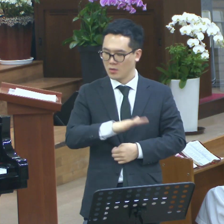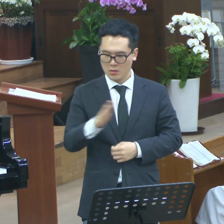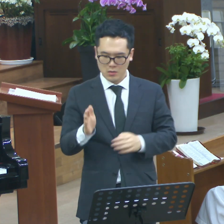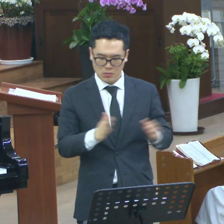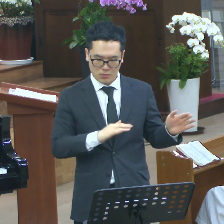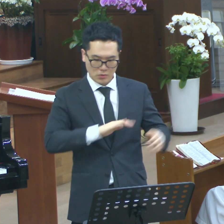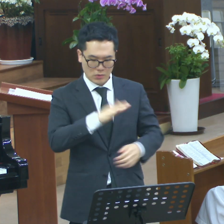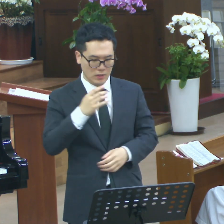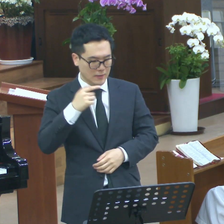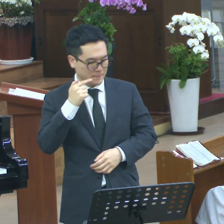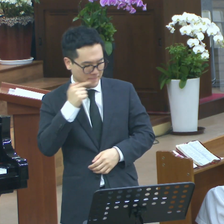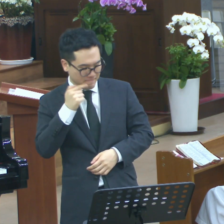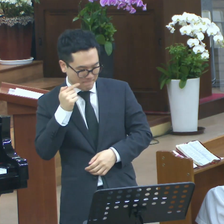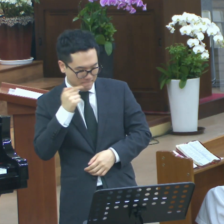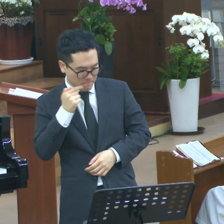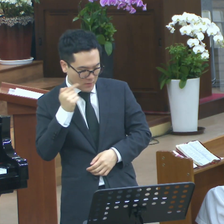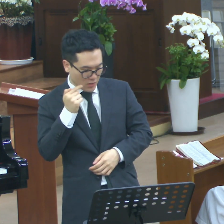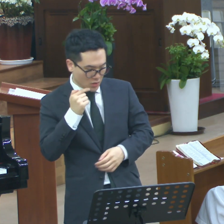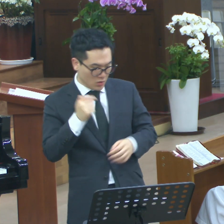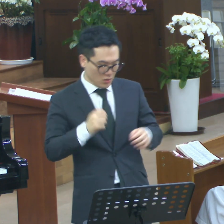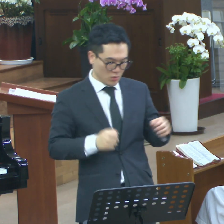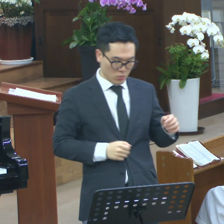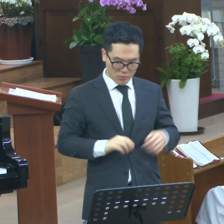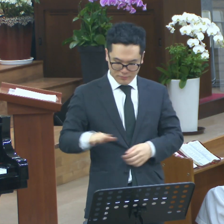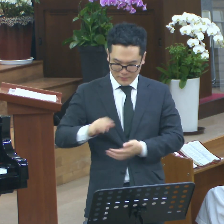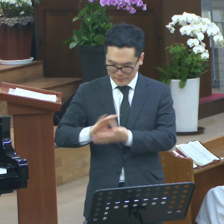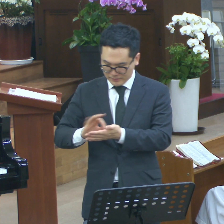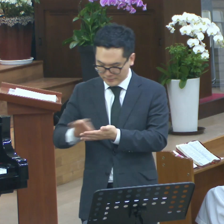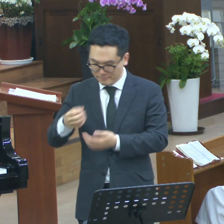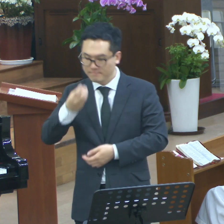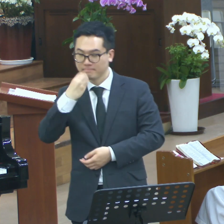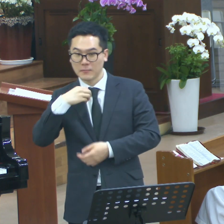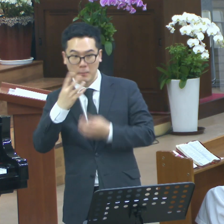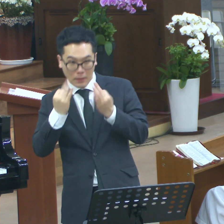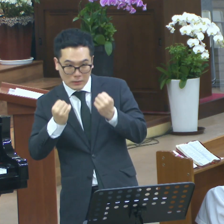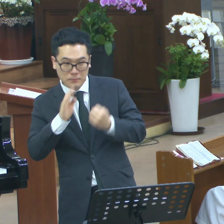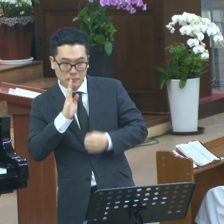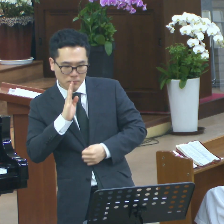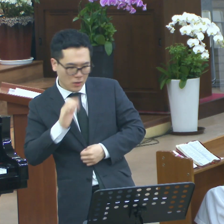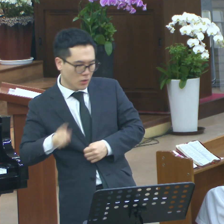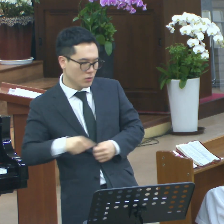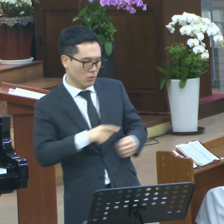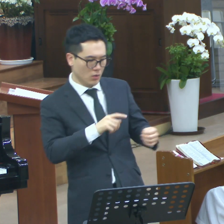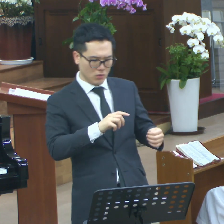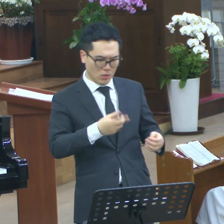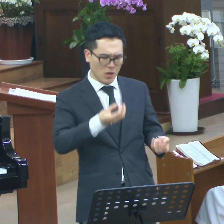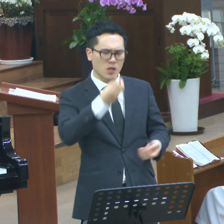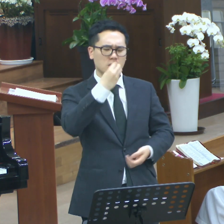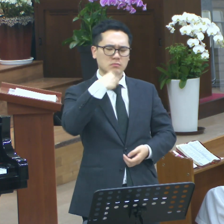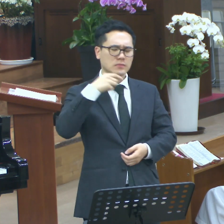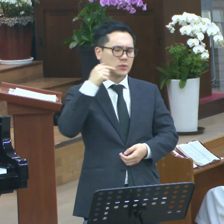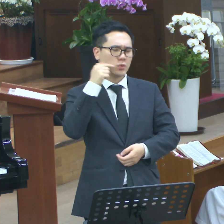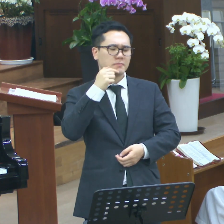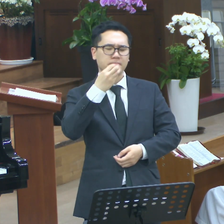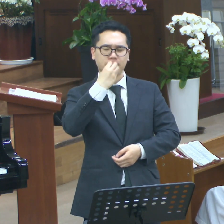안에 미세 플라스틱이 있다는 거예요. 그래서 김치를 담가 먹을 때 소금을 뿌리는데 그 미세